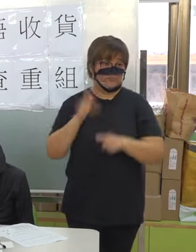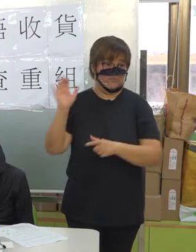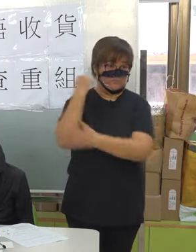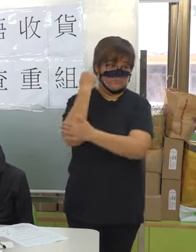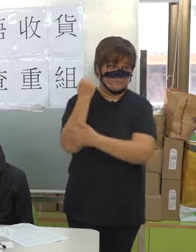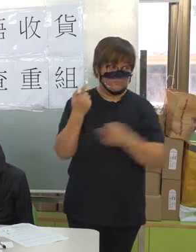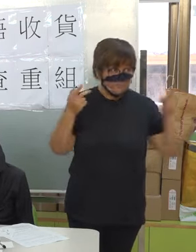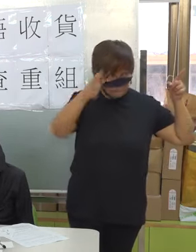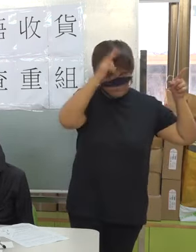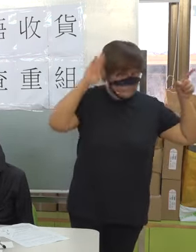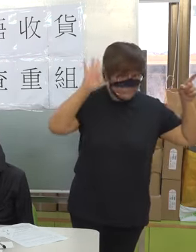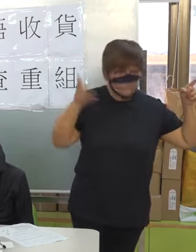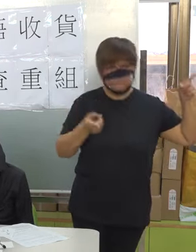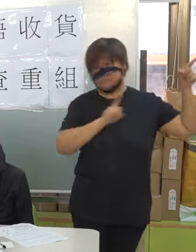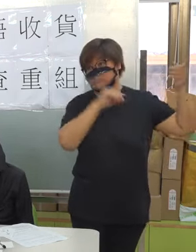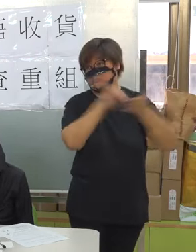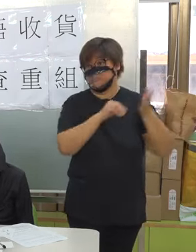問有沒有其他記者？